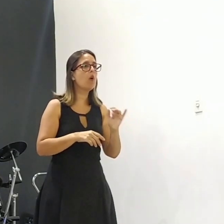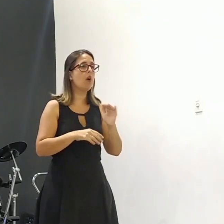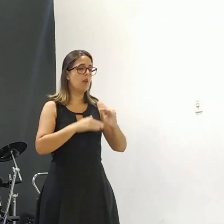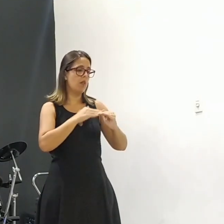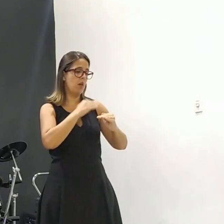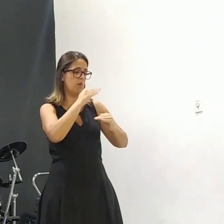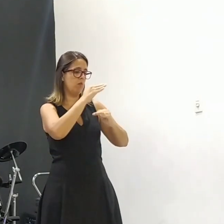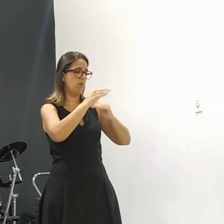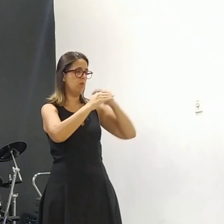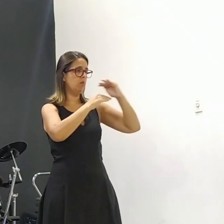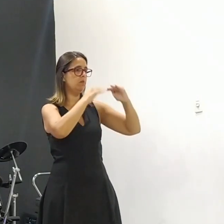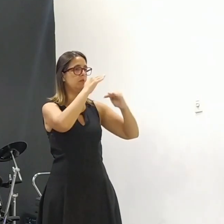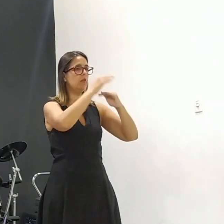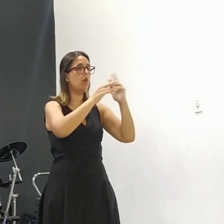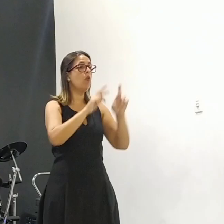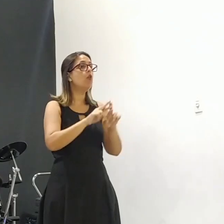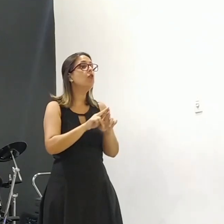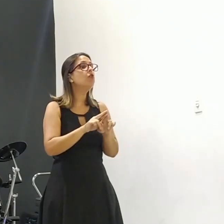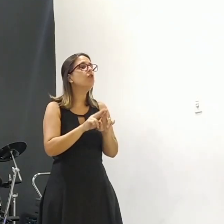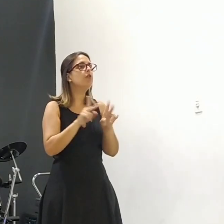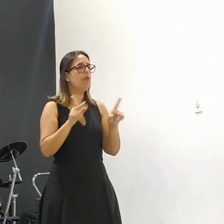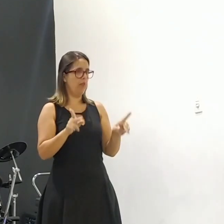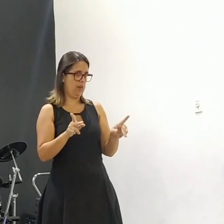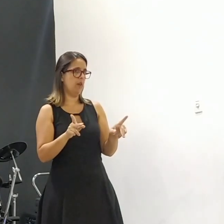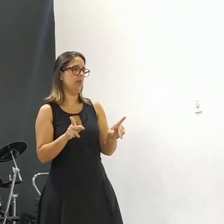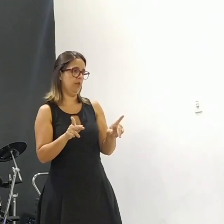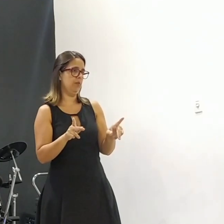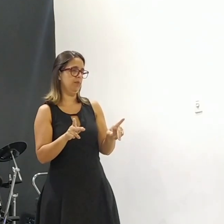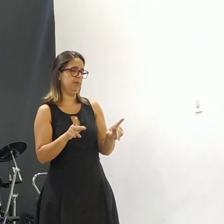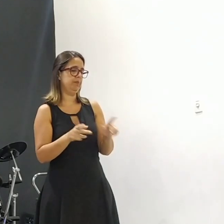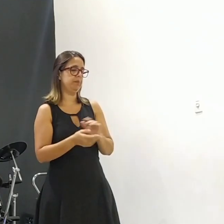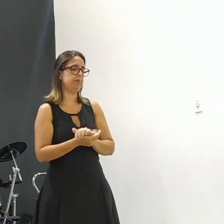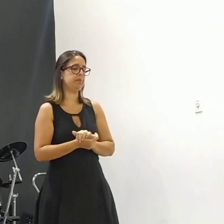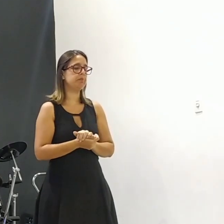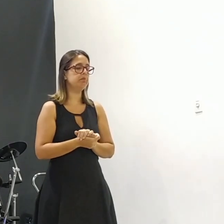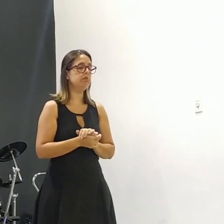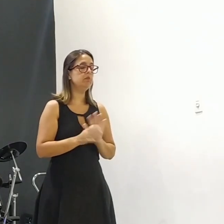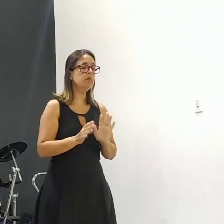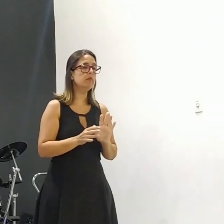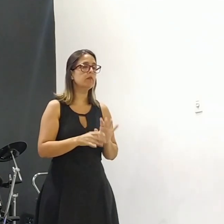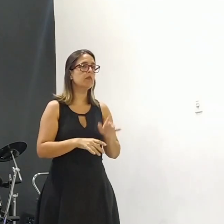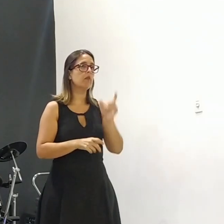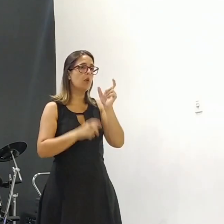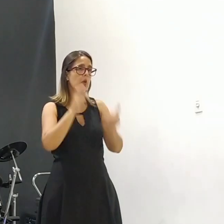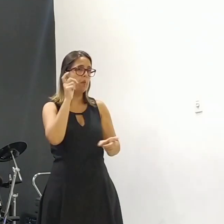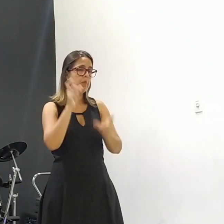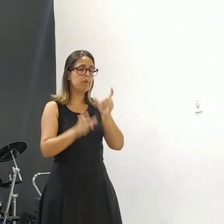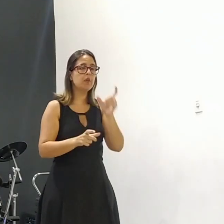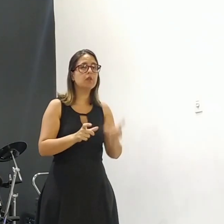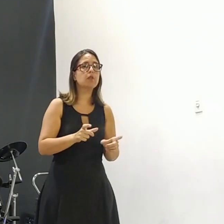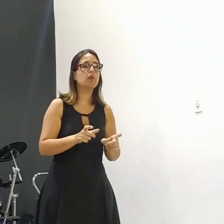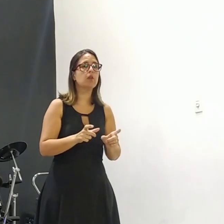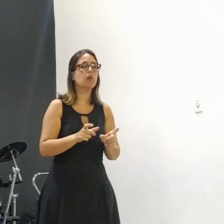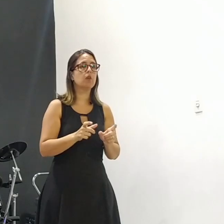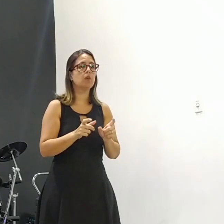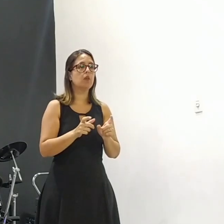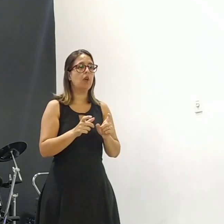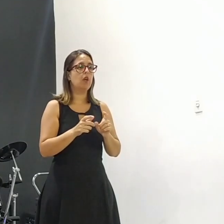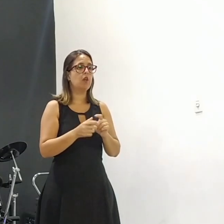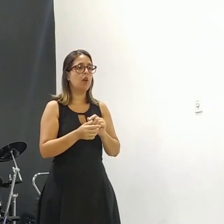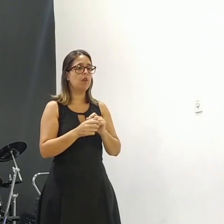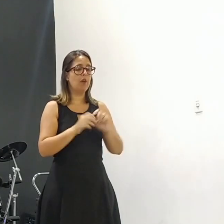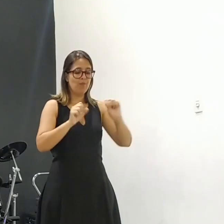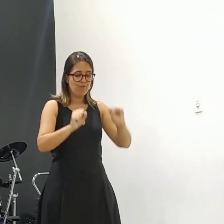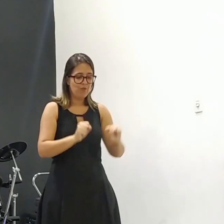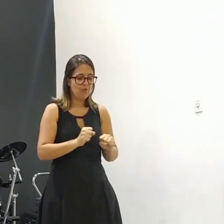caminharam um pouco mais, já estão andando com água no joelho, né? Mas outros que já se lançaram